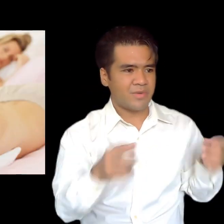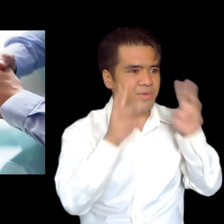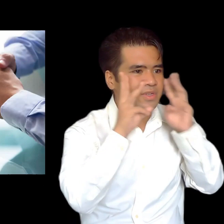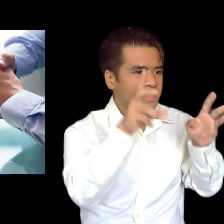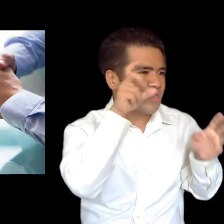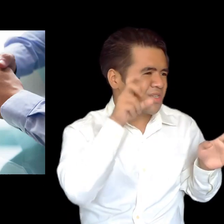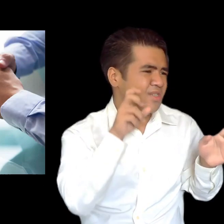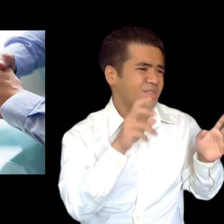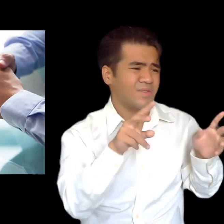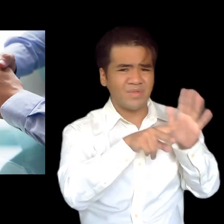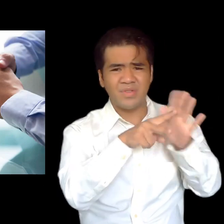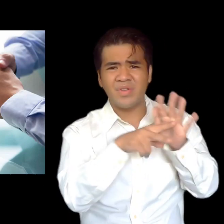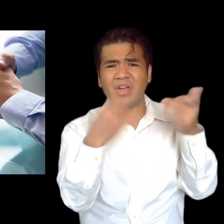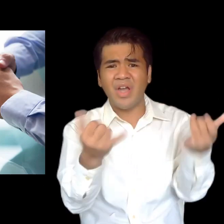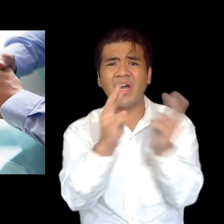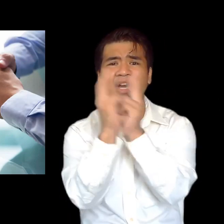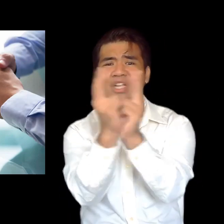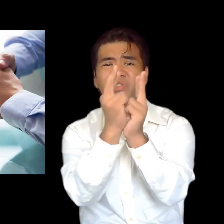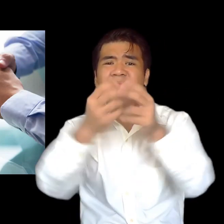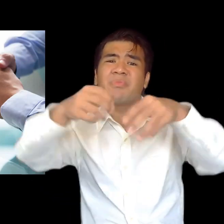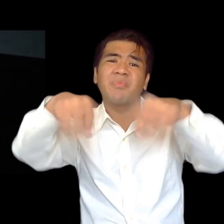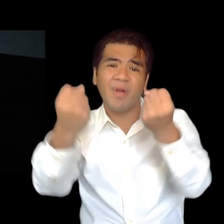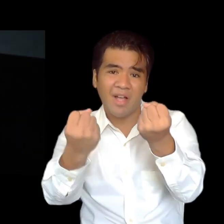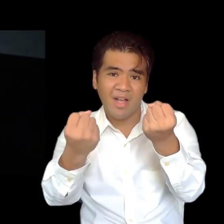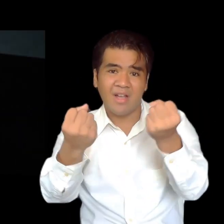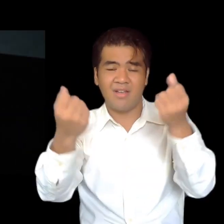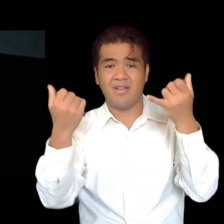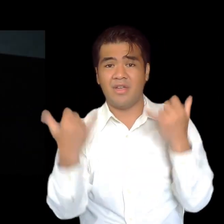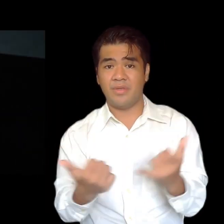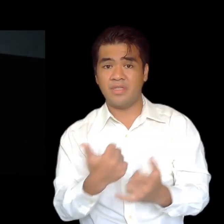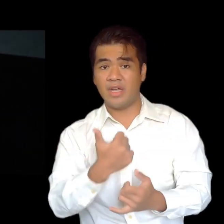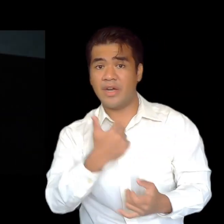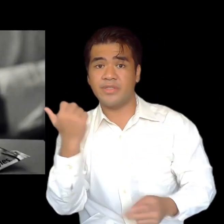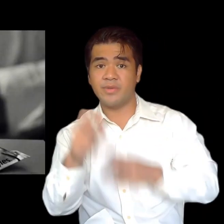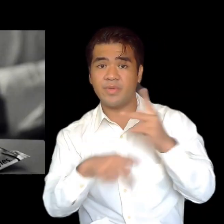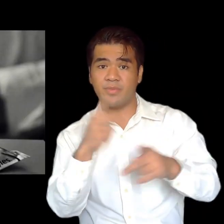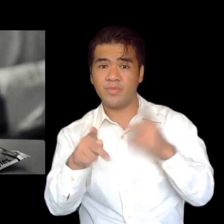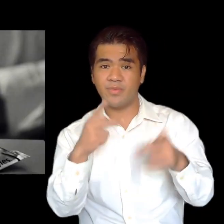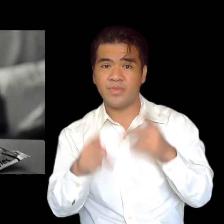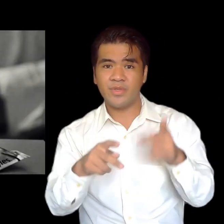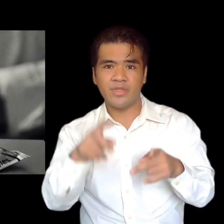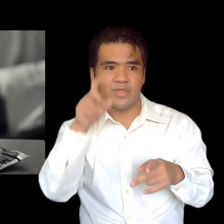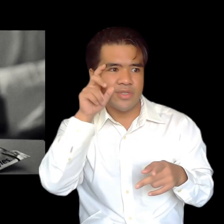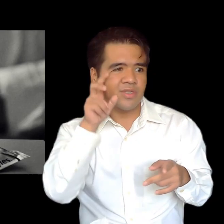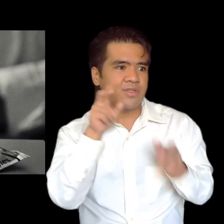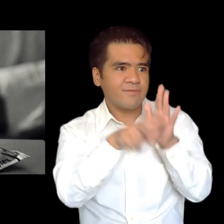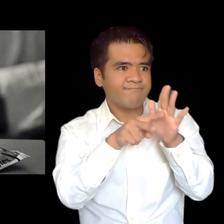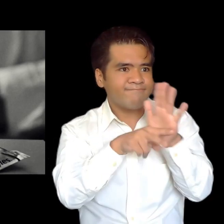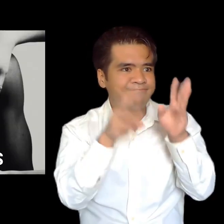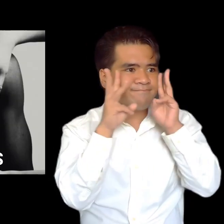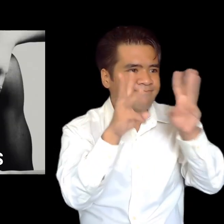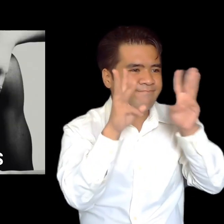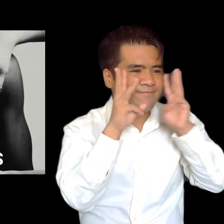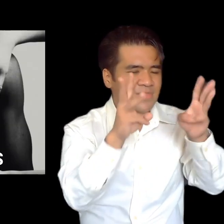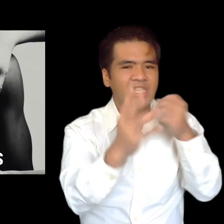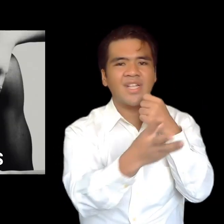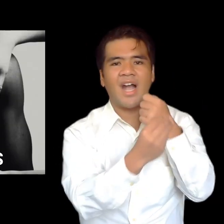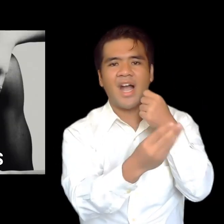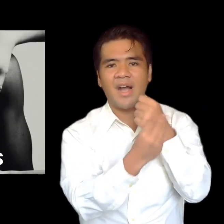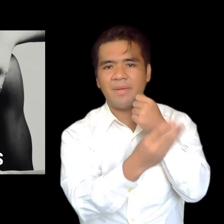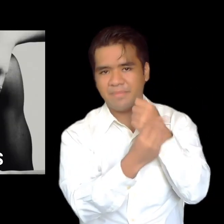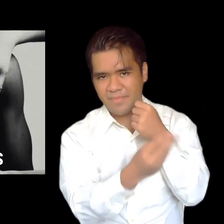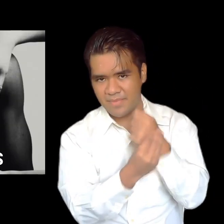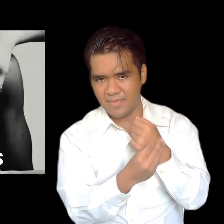dahil dito, ang kanilang relasyon ay nasisira. Ang iba namang porn addict ay ginagaya ang mga napapanood kahit gaano